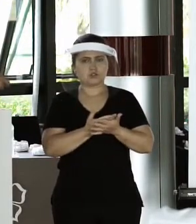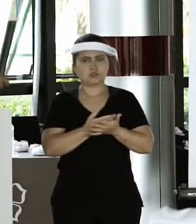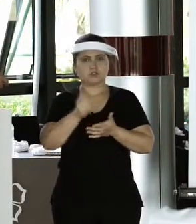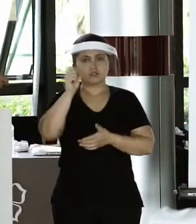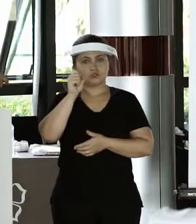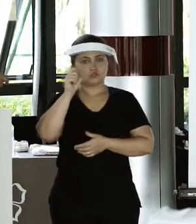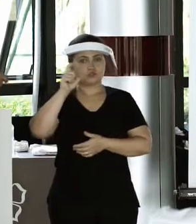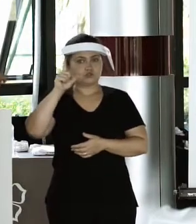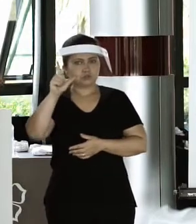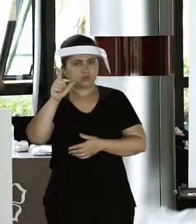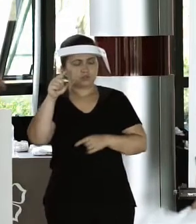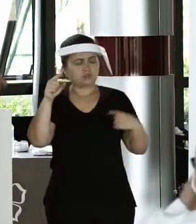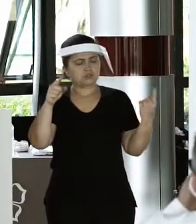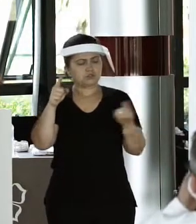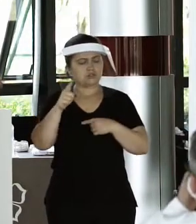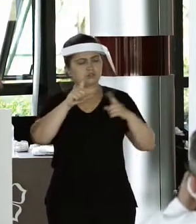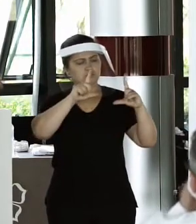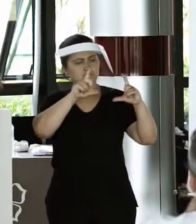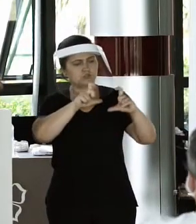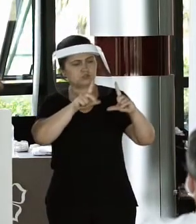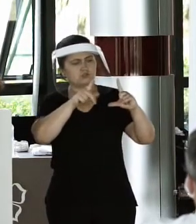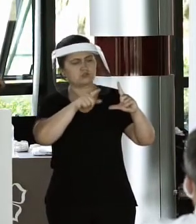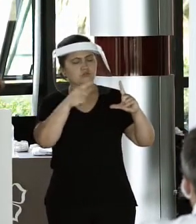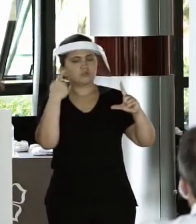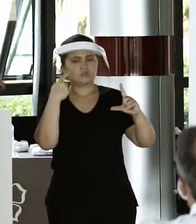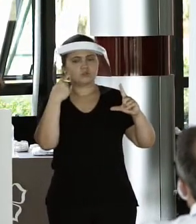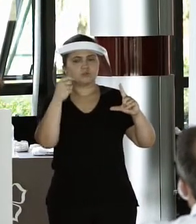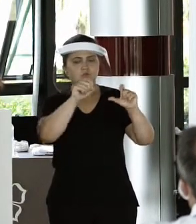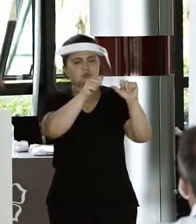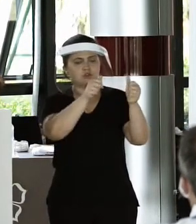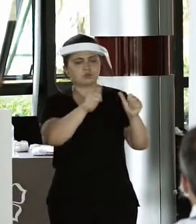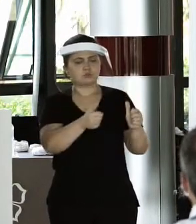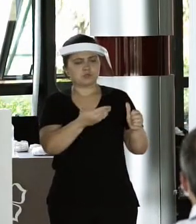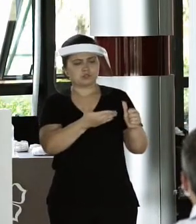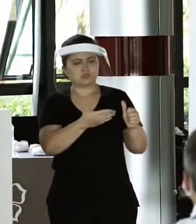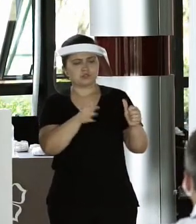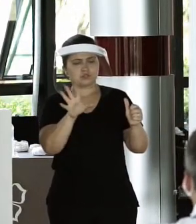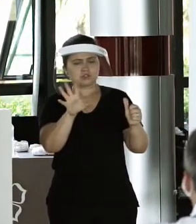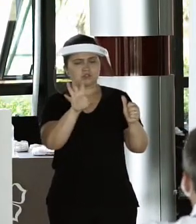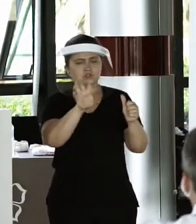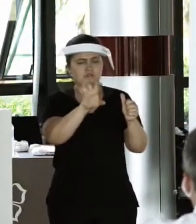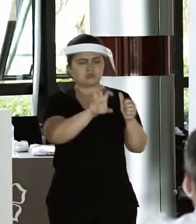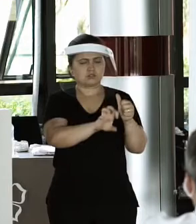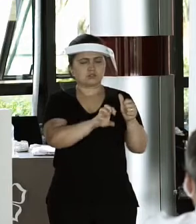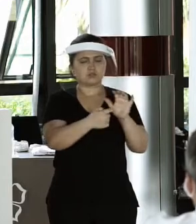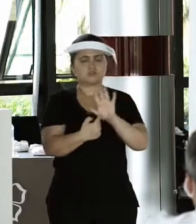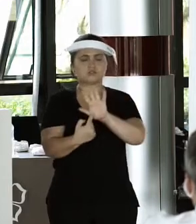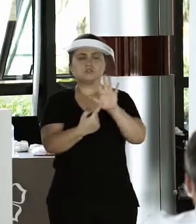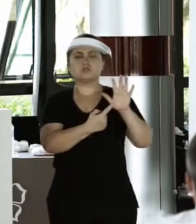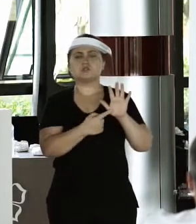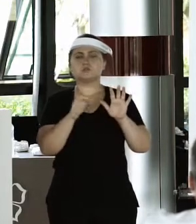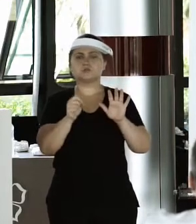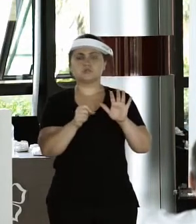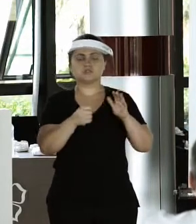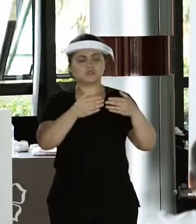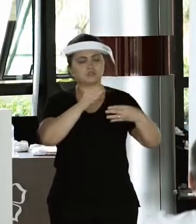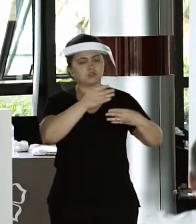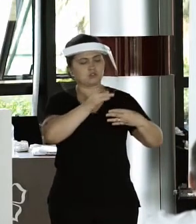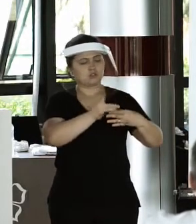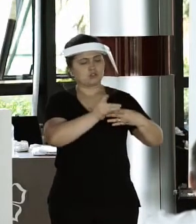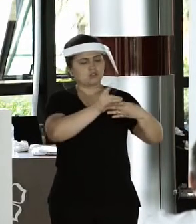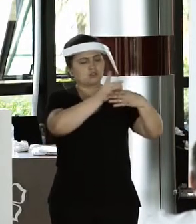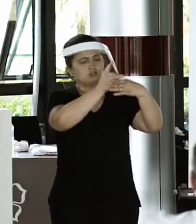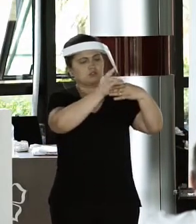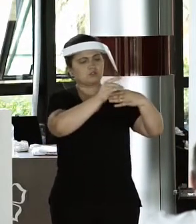De manhã, a gente tirou essa imagem. Olha aqui, ó. Essa mancha está indicando que aquela cerâmica ela